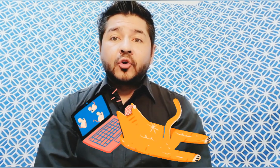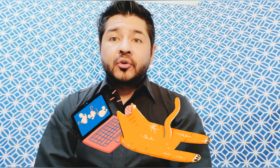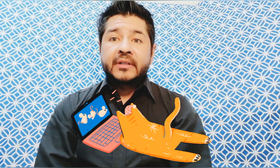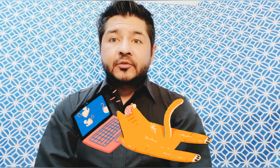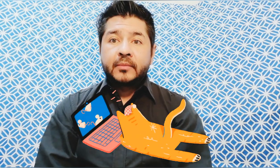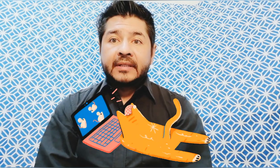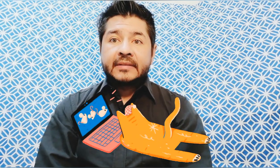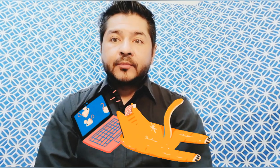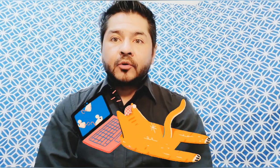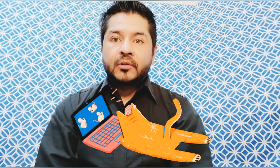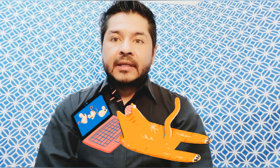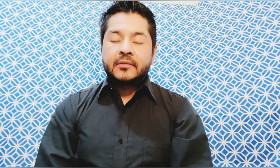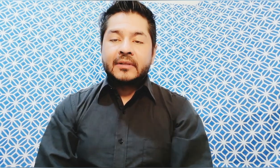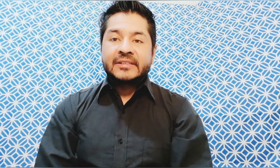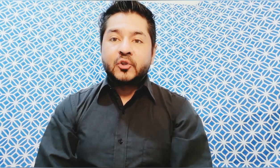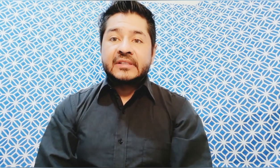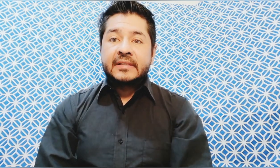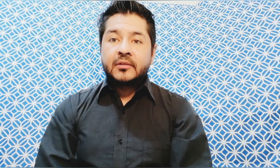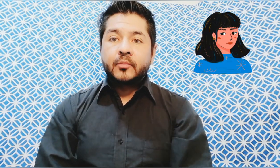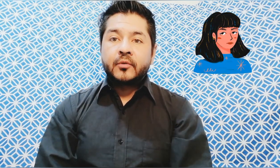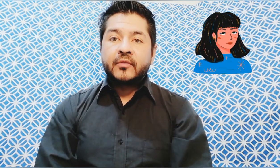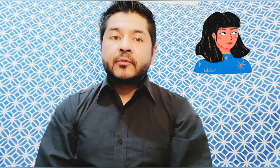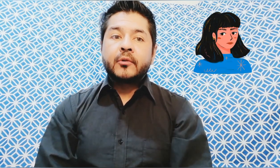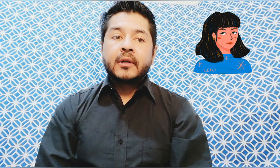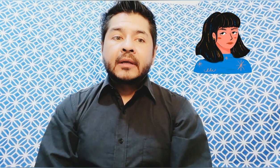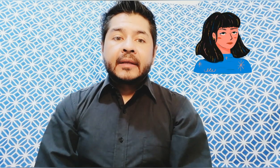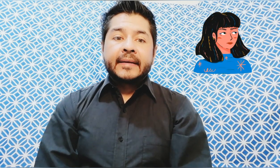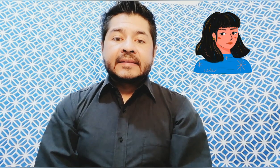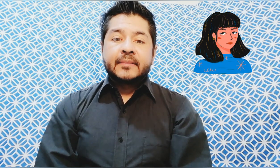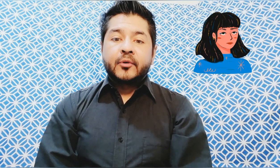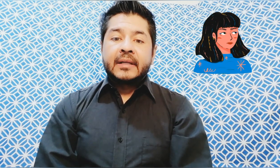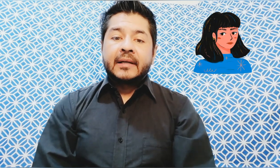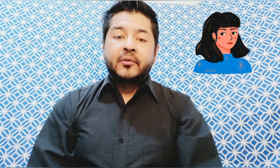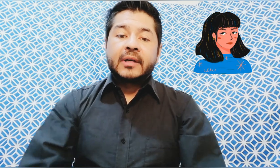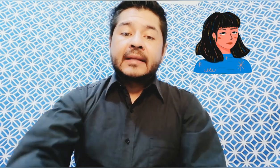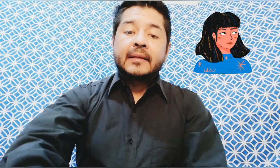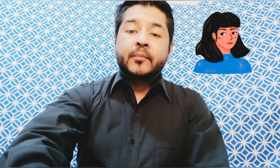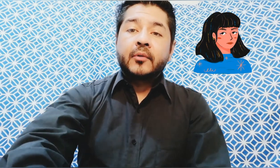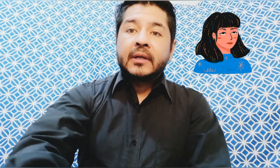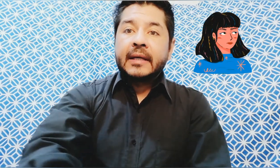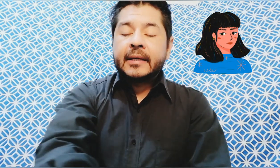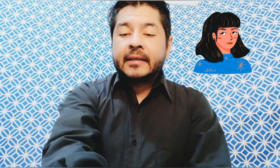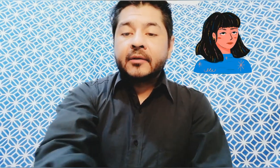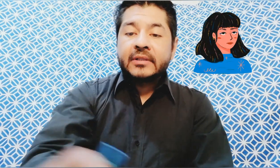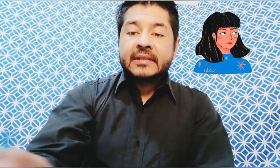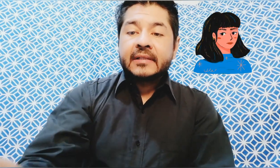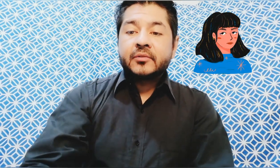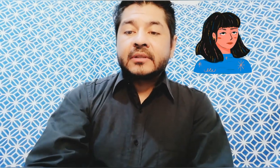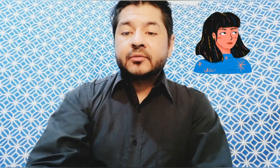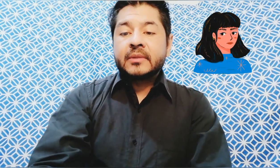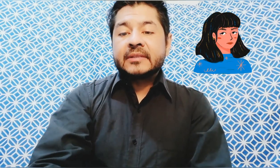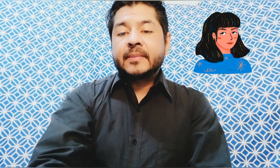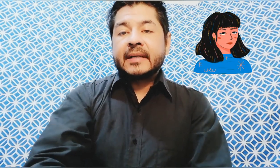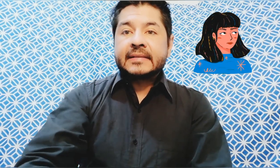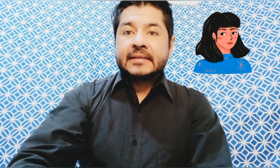los resúmenes, por lo tanto les solicito, por favor, que se pongan al corriente, porque de no estar esos resúmenes para esta